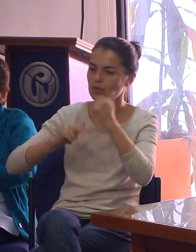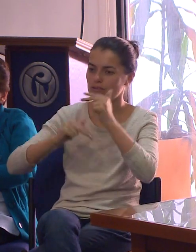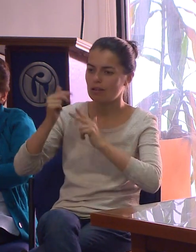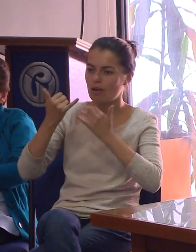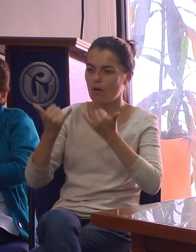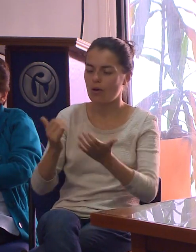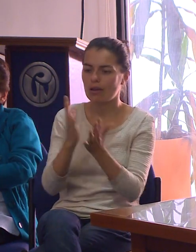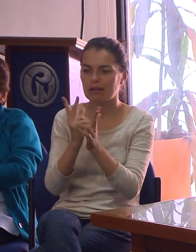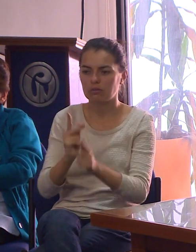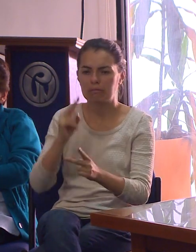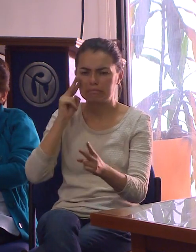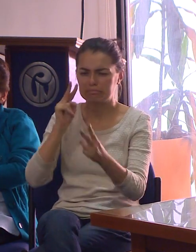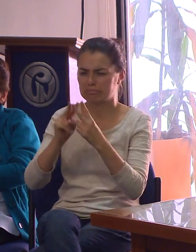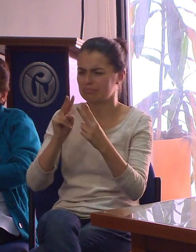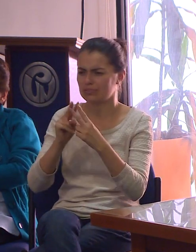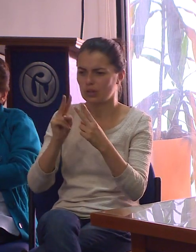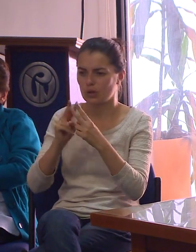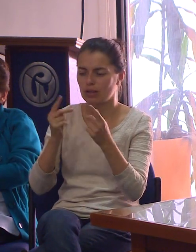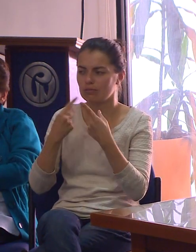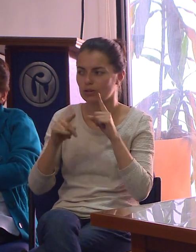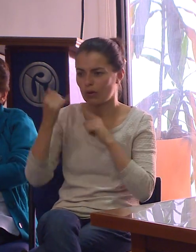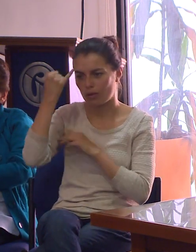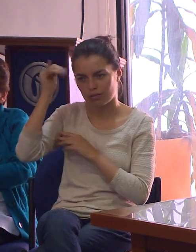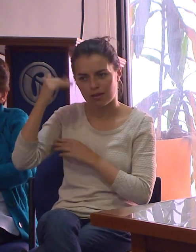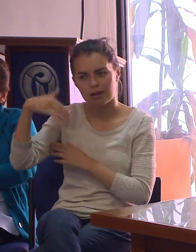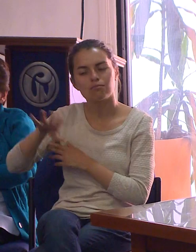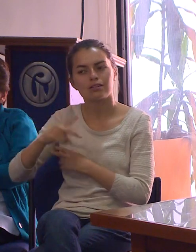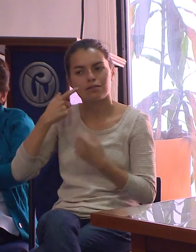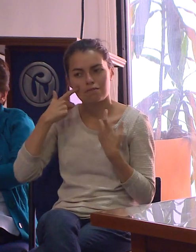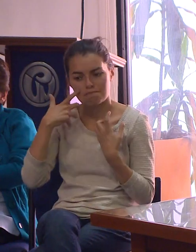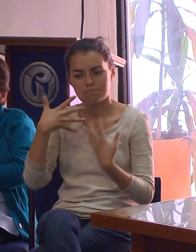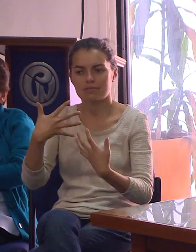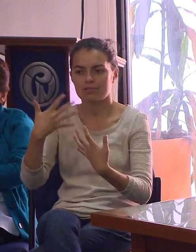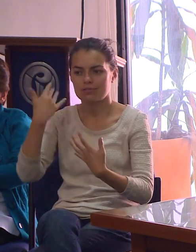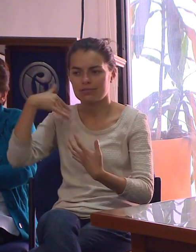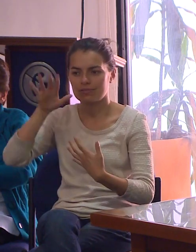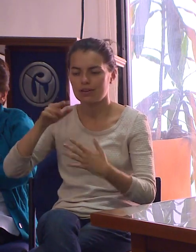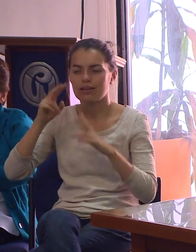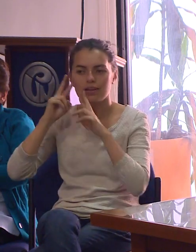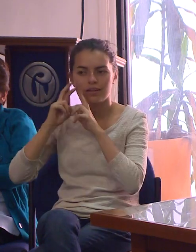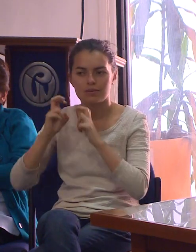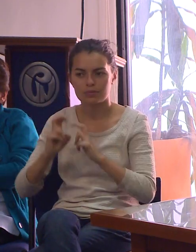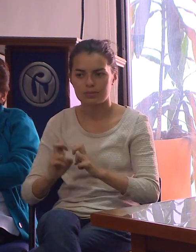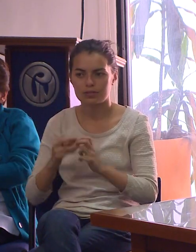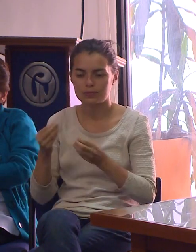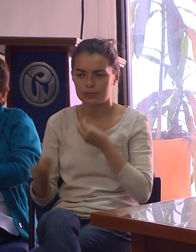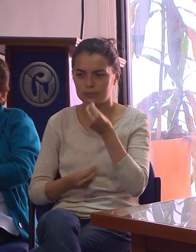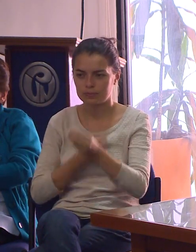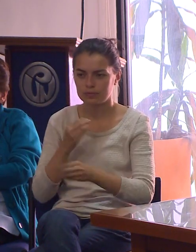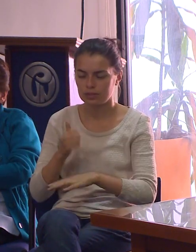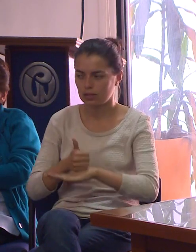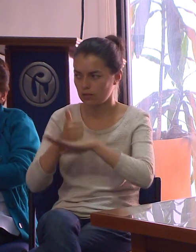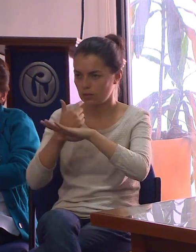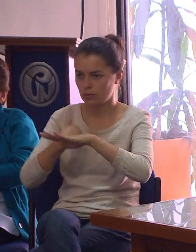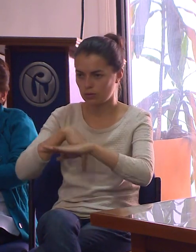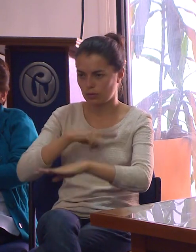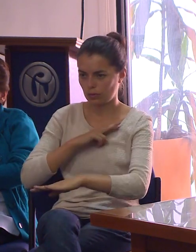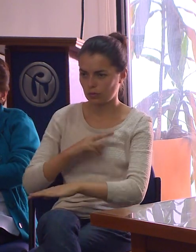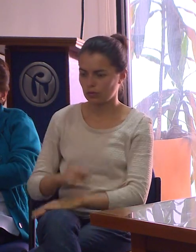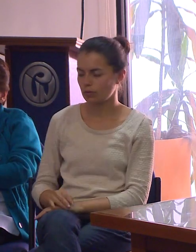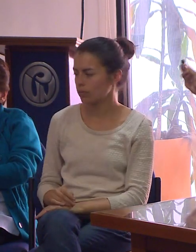los estudiantes desconocen, y la idea también es pues resaltar ese aspecto en las investigaciones que hemos dirigido.